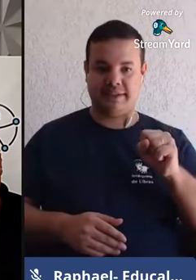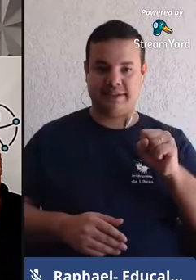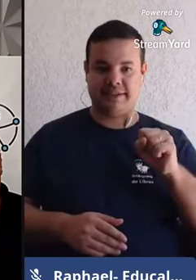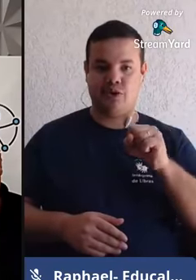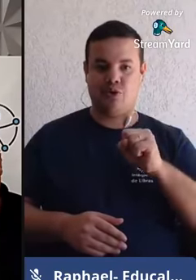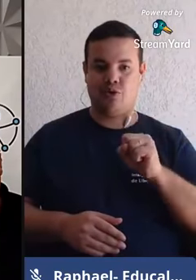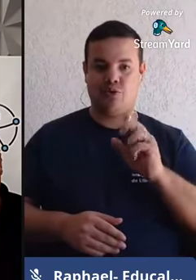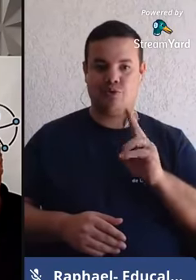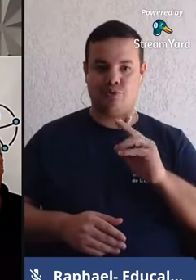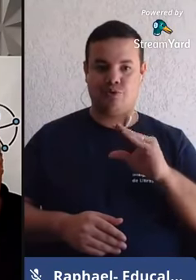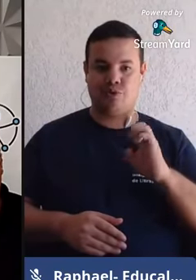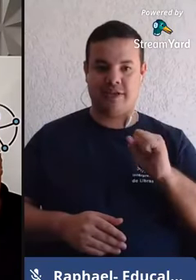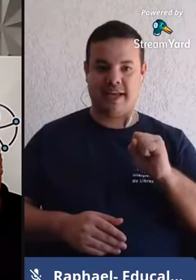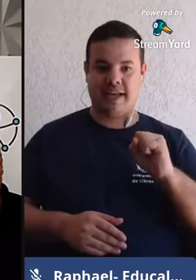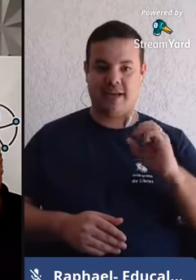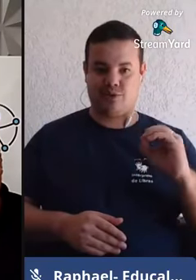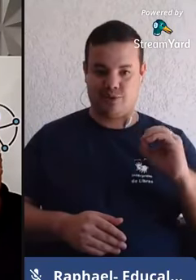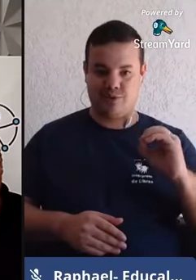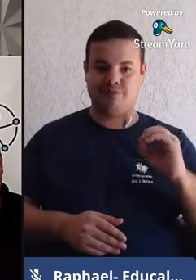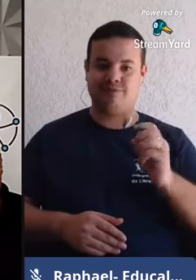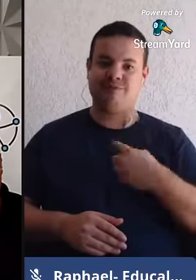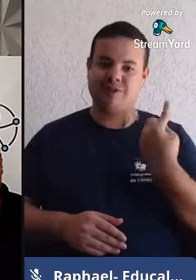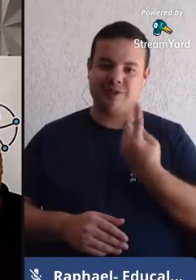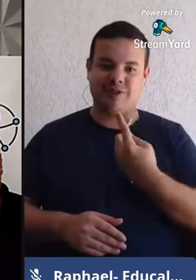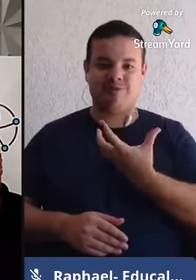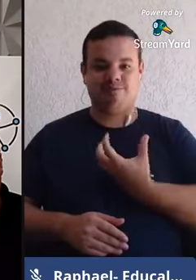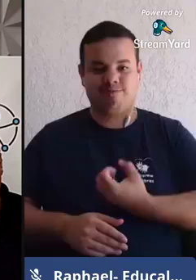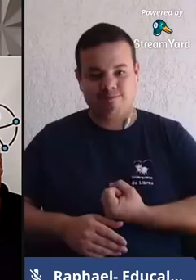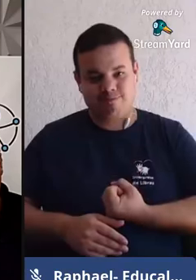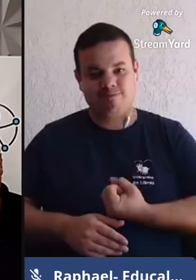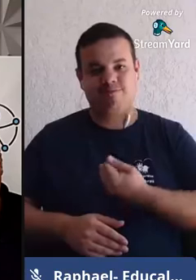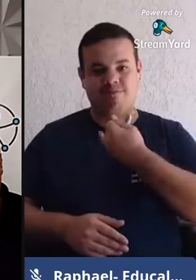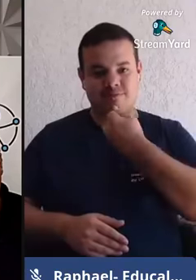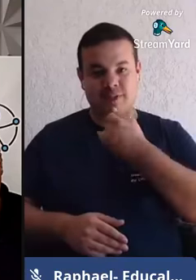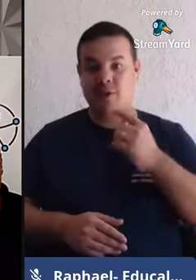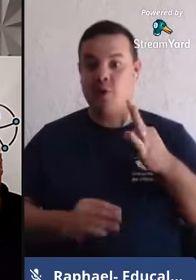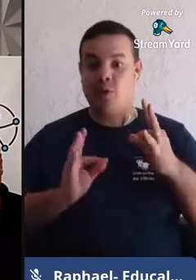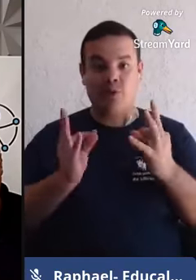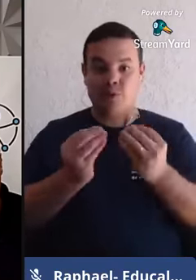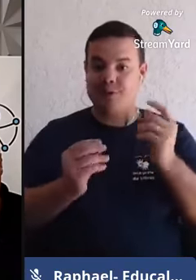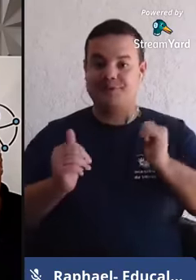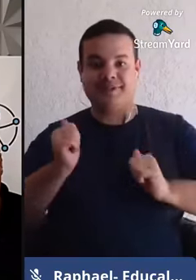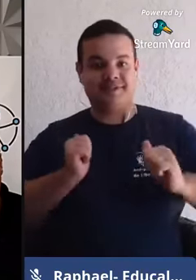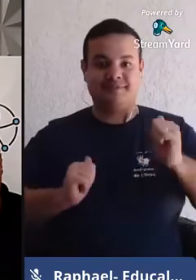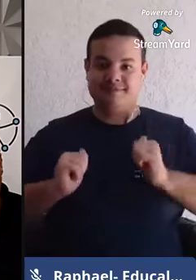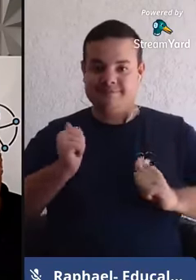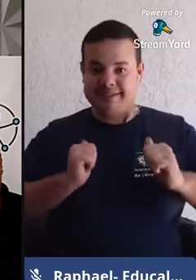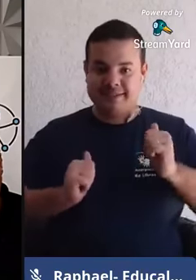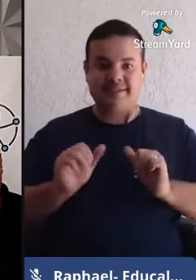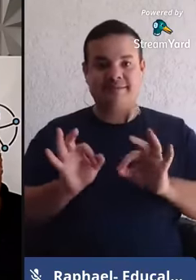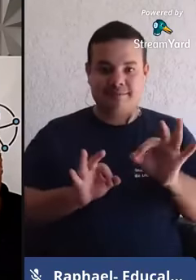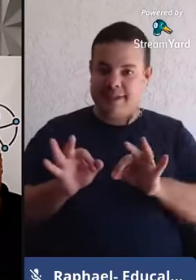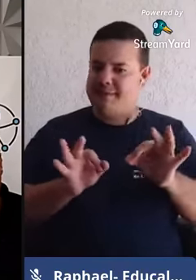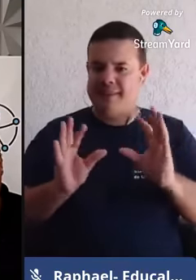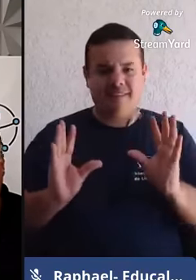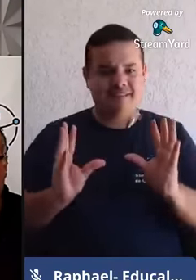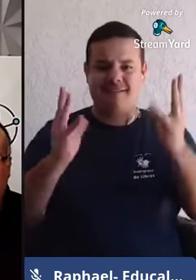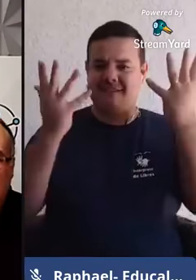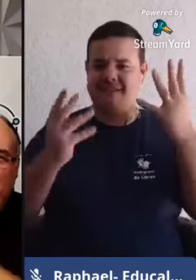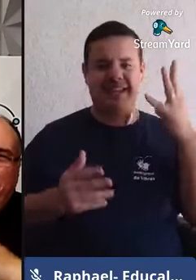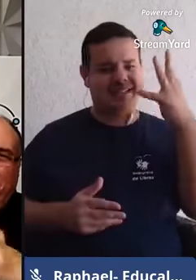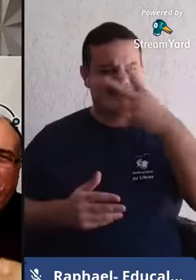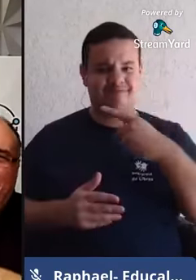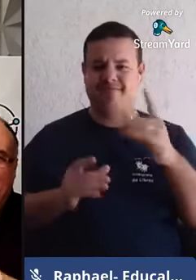uma grande frustração para todo mundo. Estava todo mundo numa maior expectativa, né, dessa ia ser uma festona, Rodrigo.